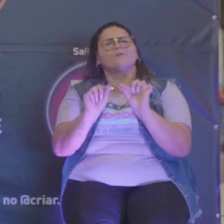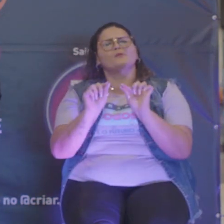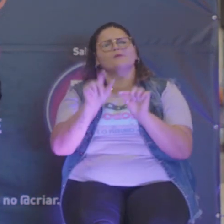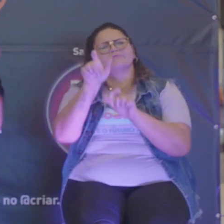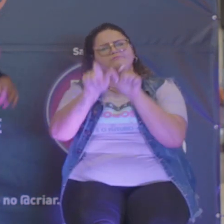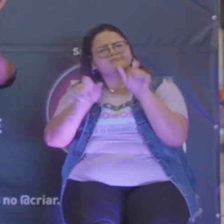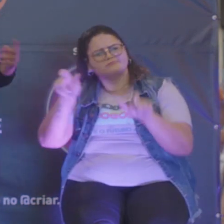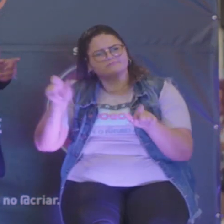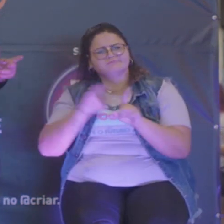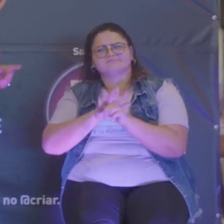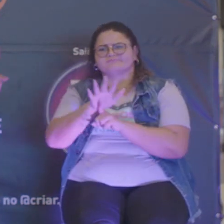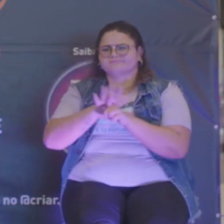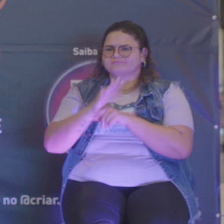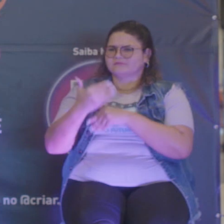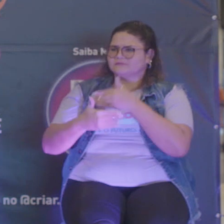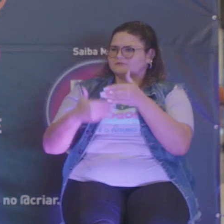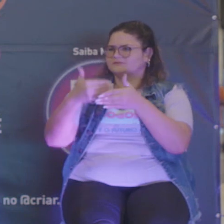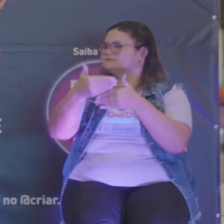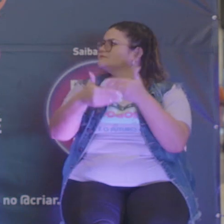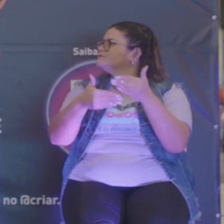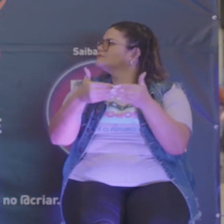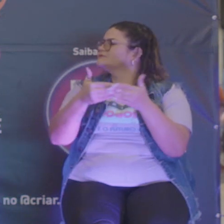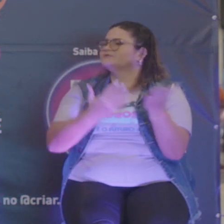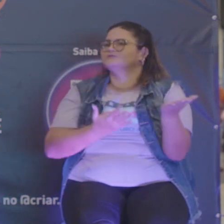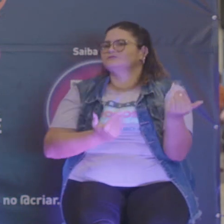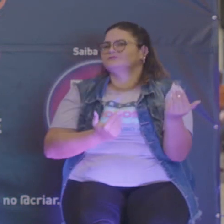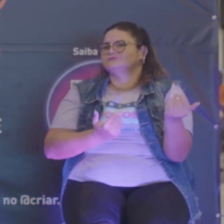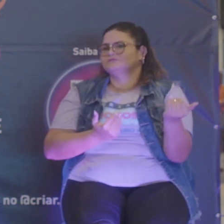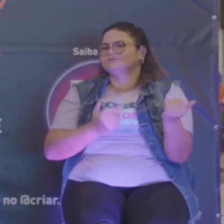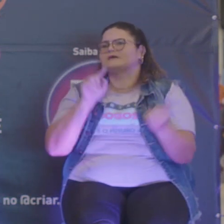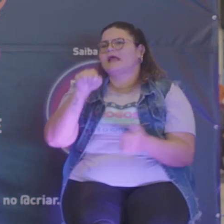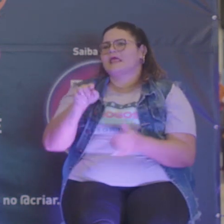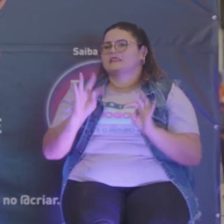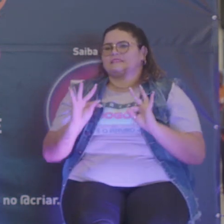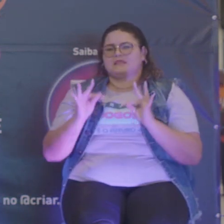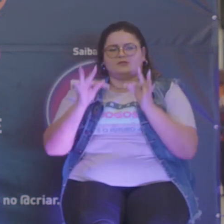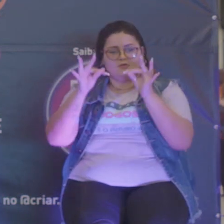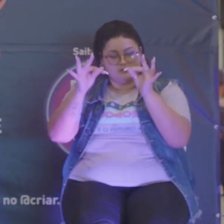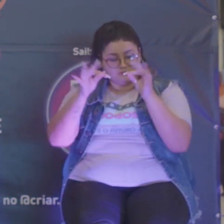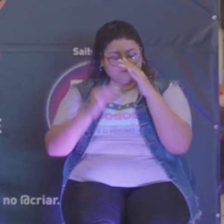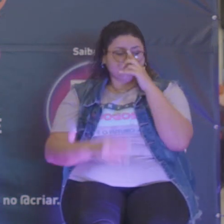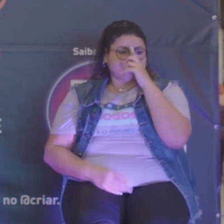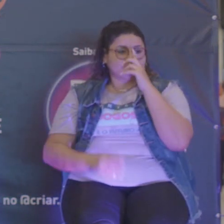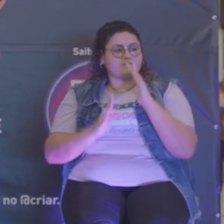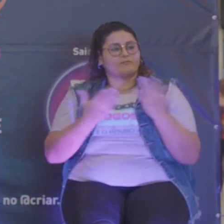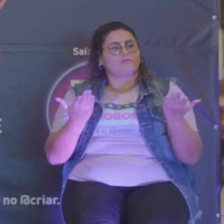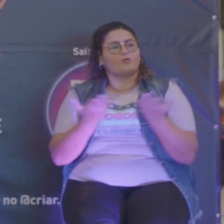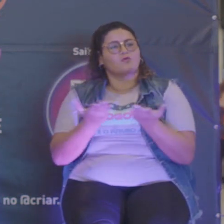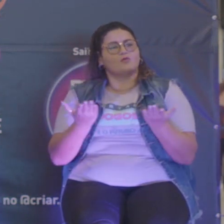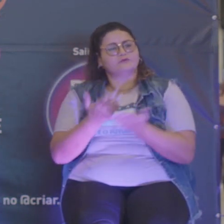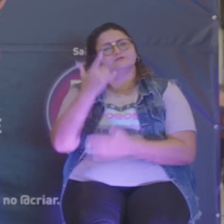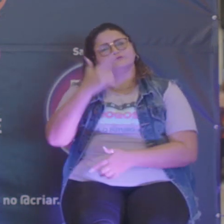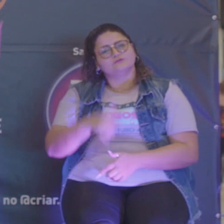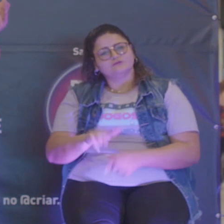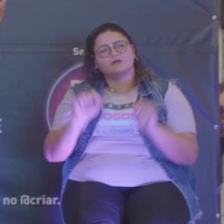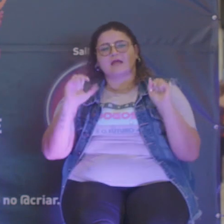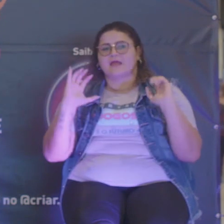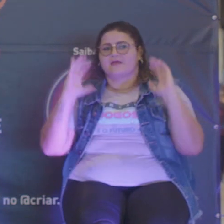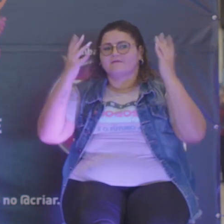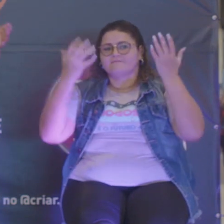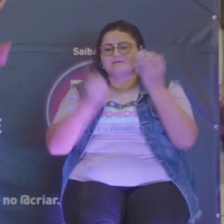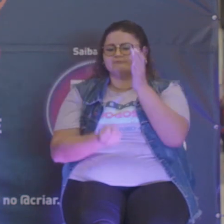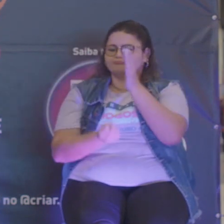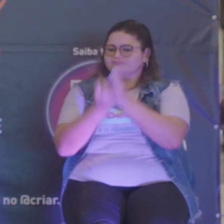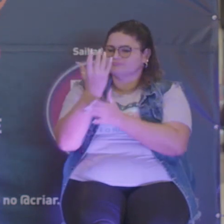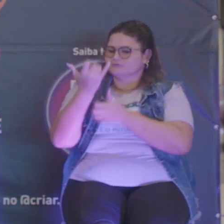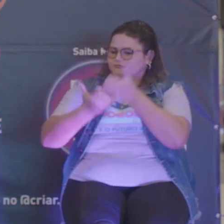a esse público e desenvolvendo os jovens ali na tecnologia, tá? Hoje é mais um dia de evento, Criar Jogos